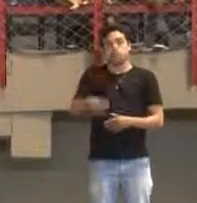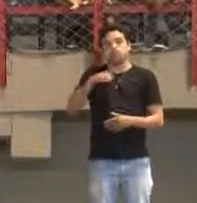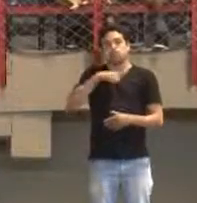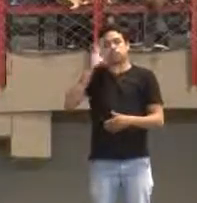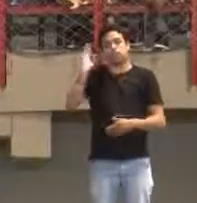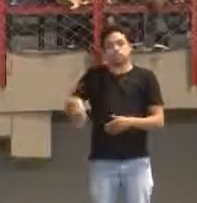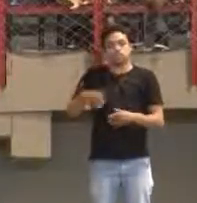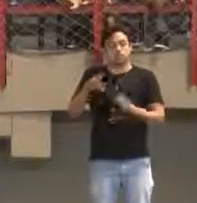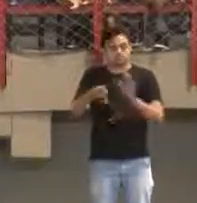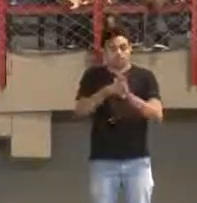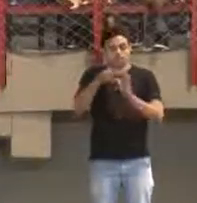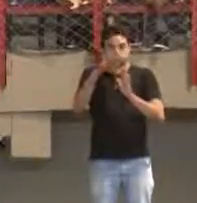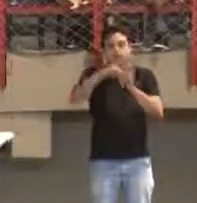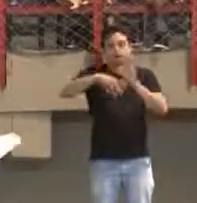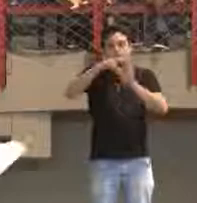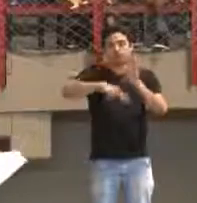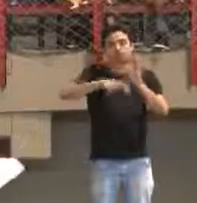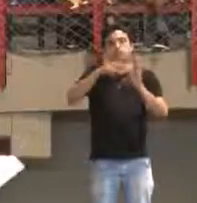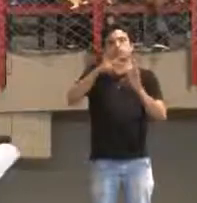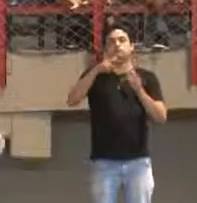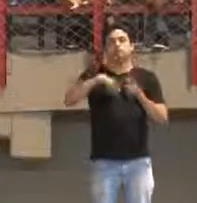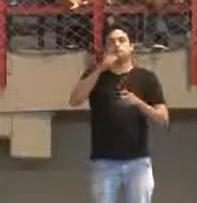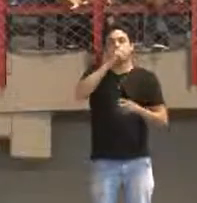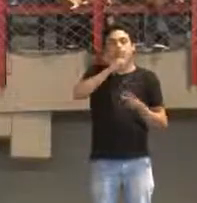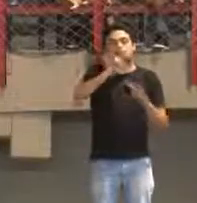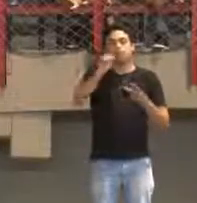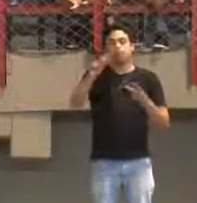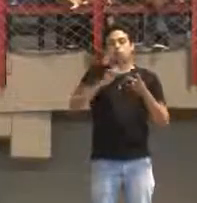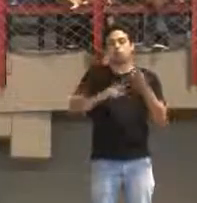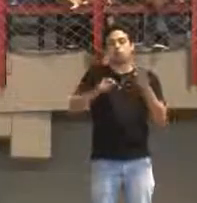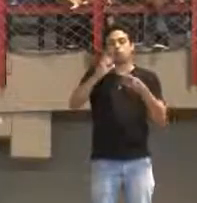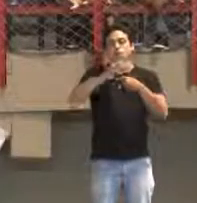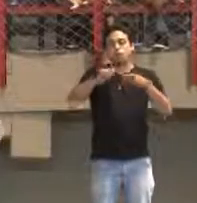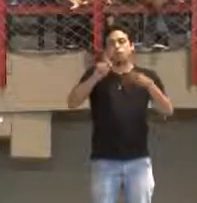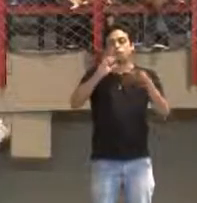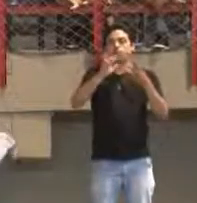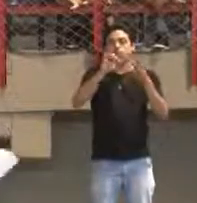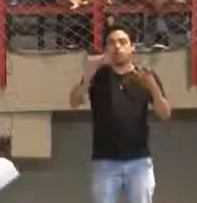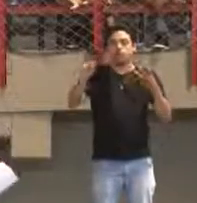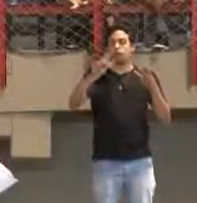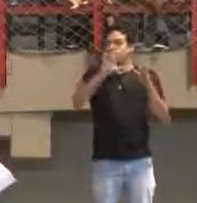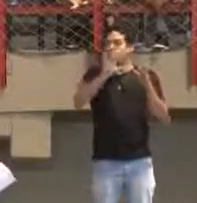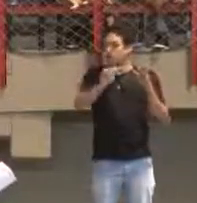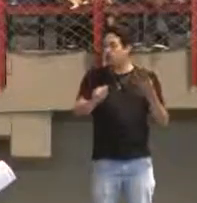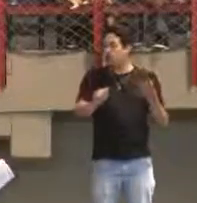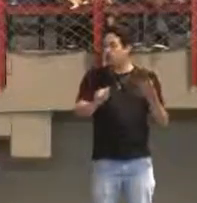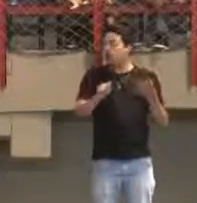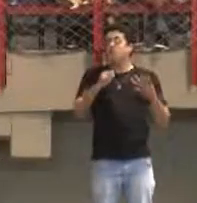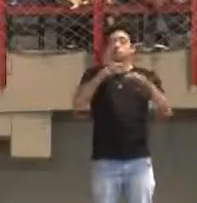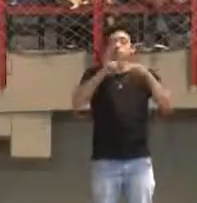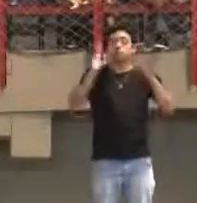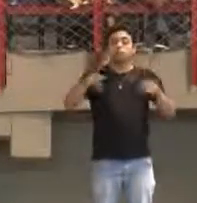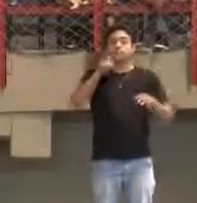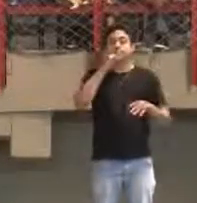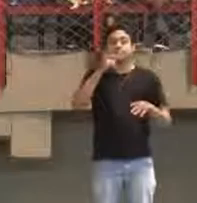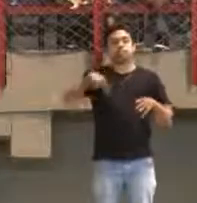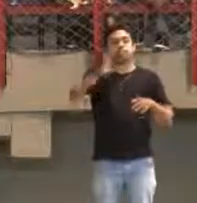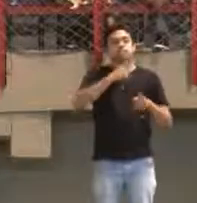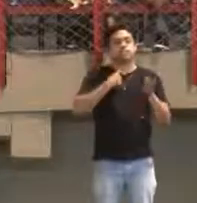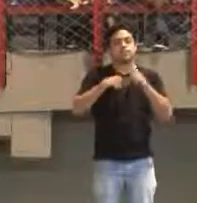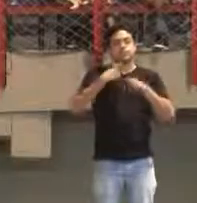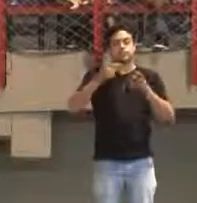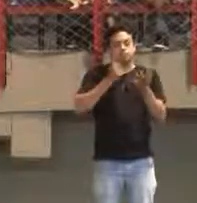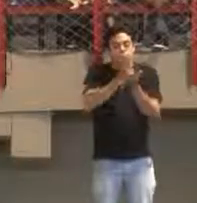de terceiro ano beba coca-cola beba coca Babi Cola coca-cola cloaca Ou seja você quer